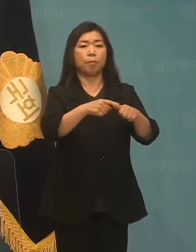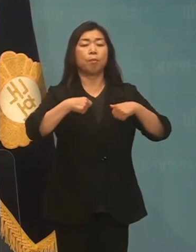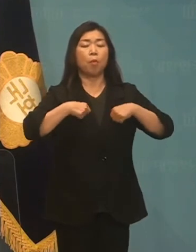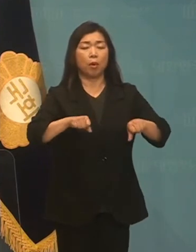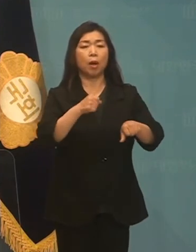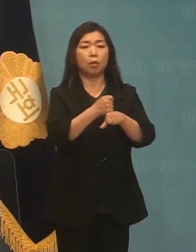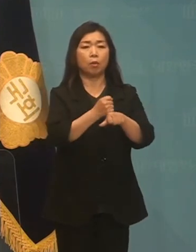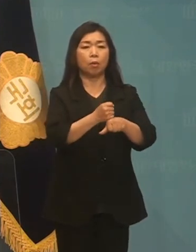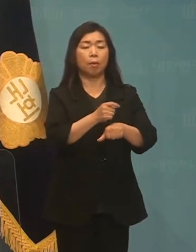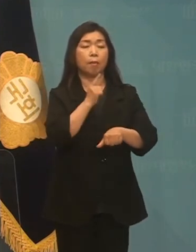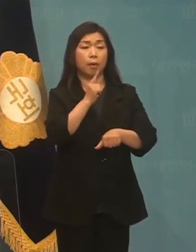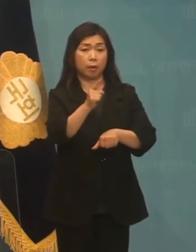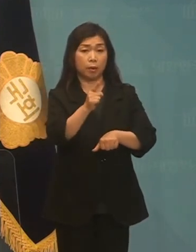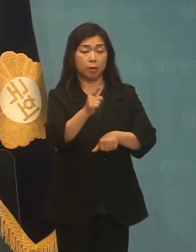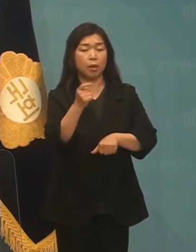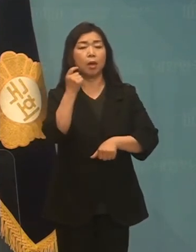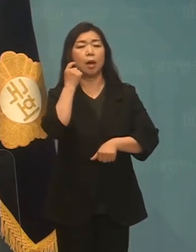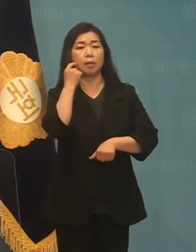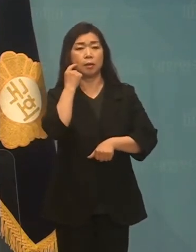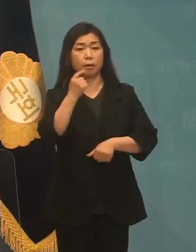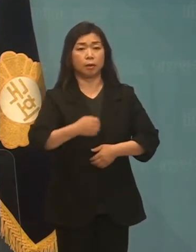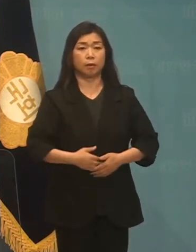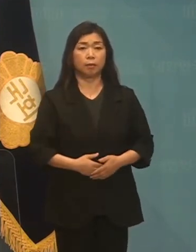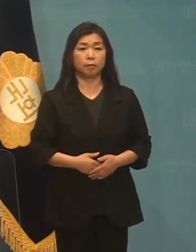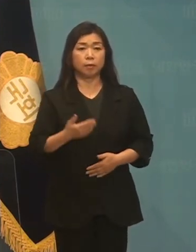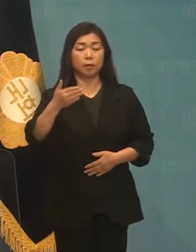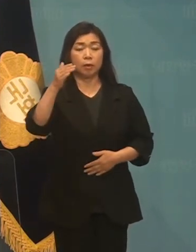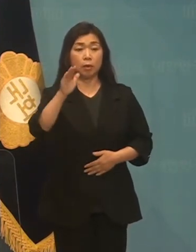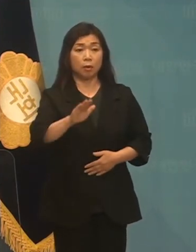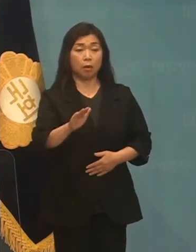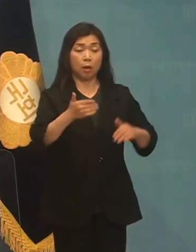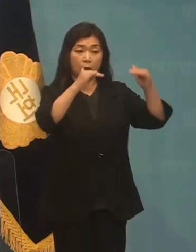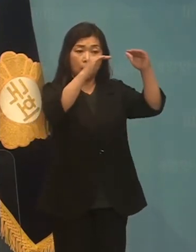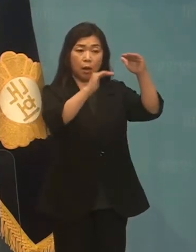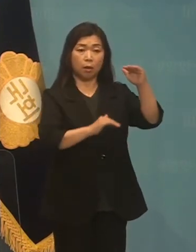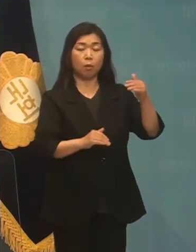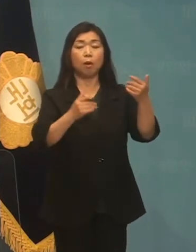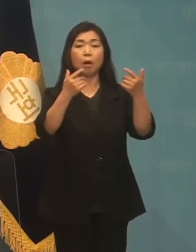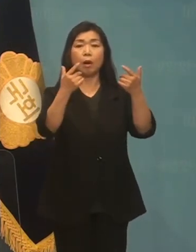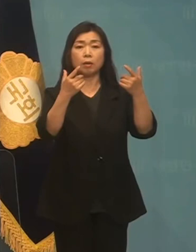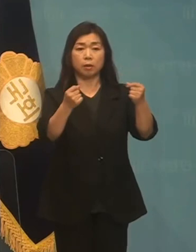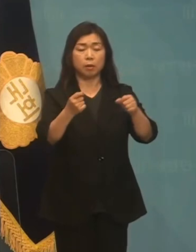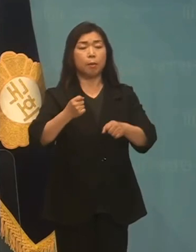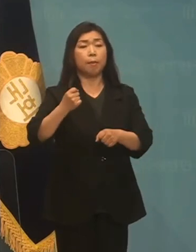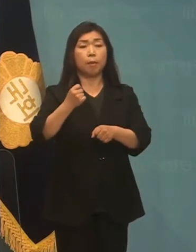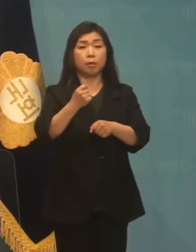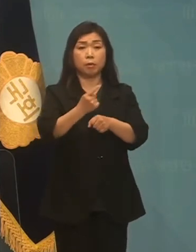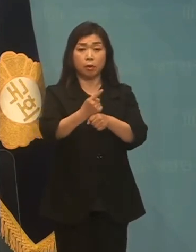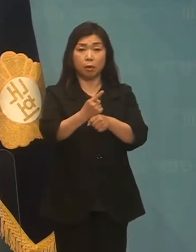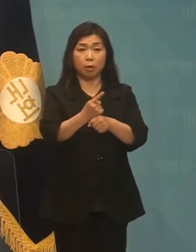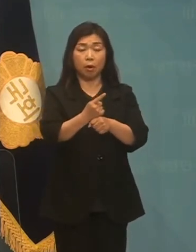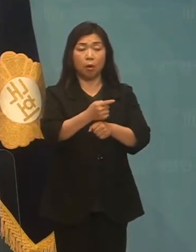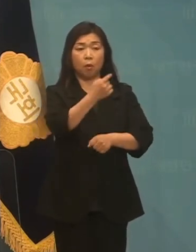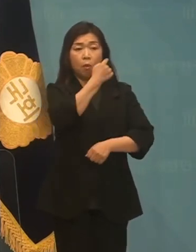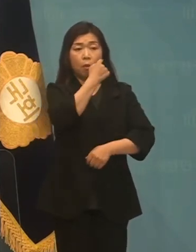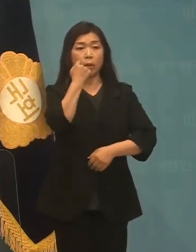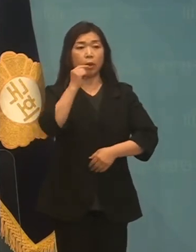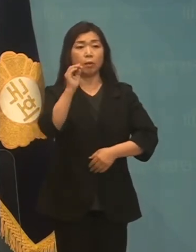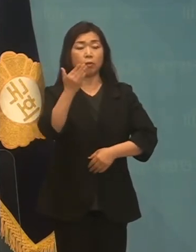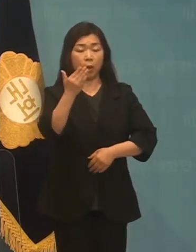허위라는 취지였습니다. 그러나 다음과 같이 이미